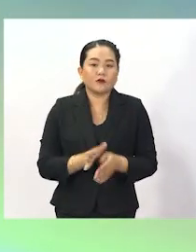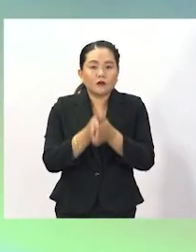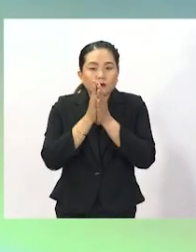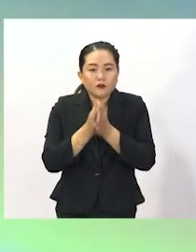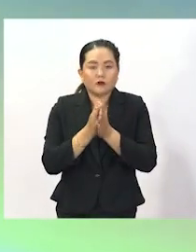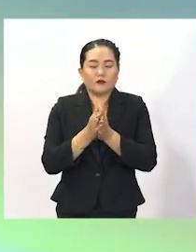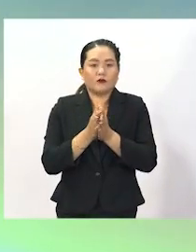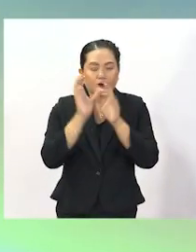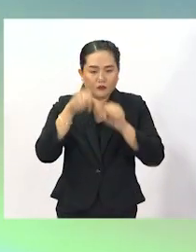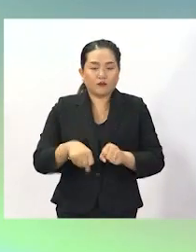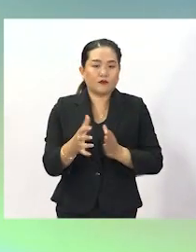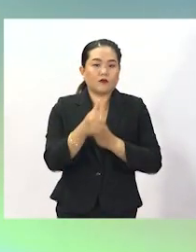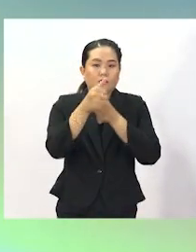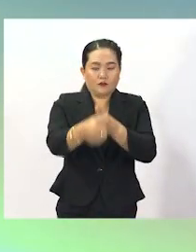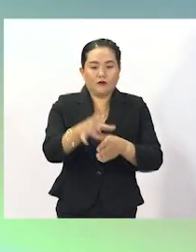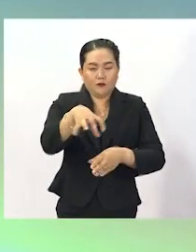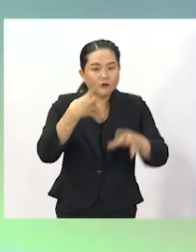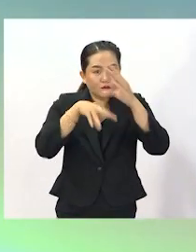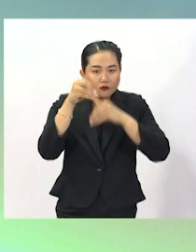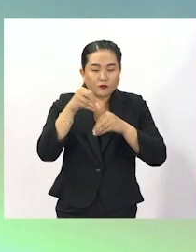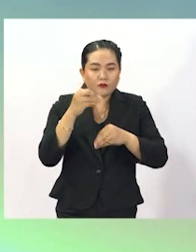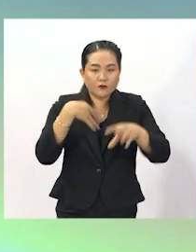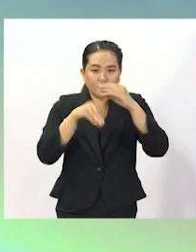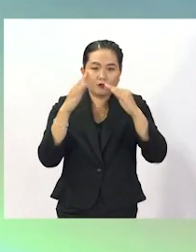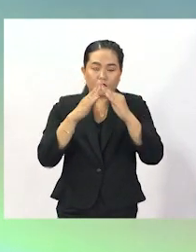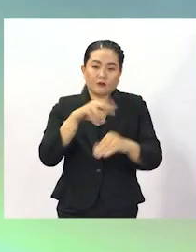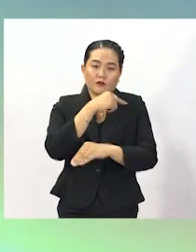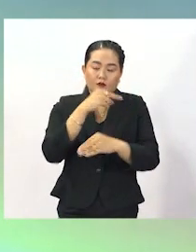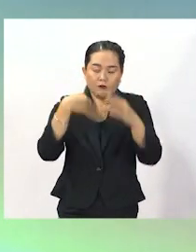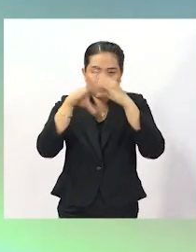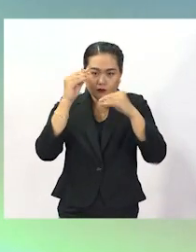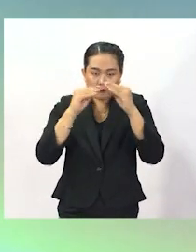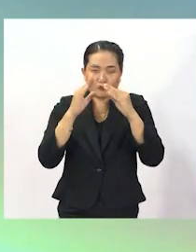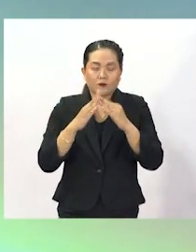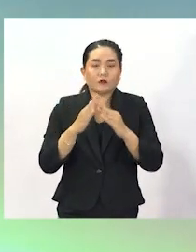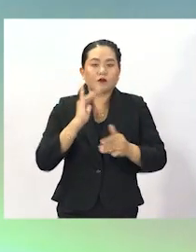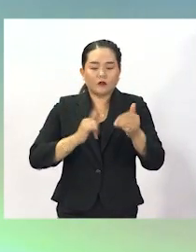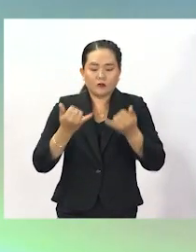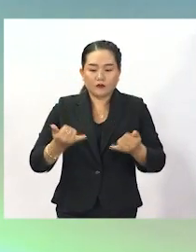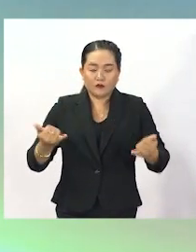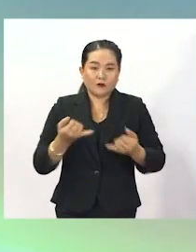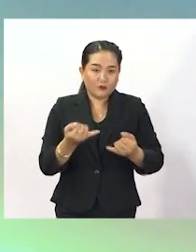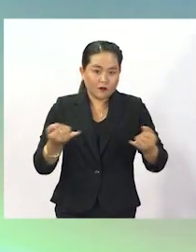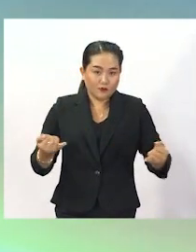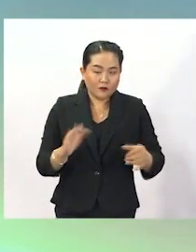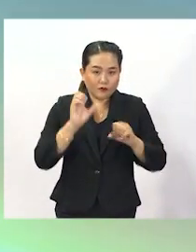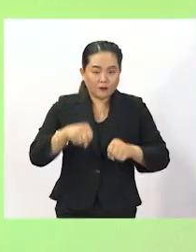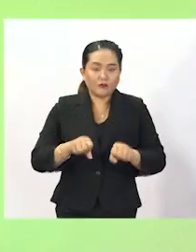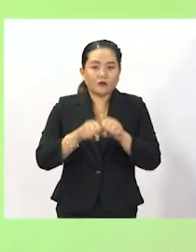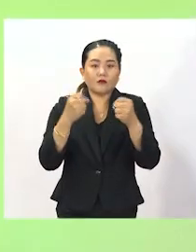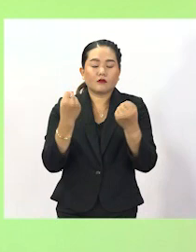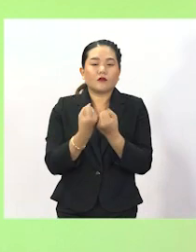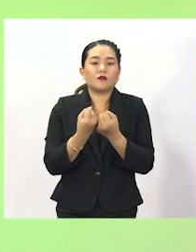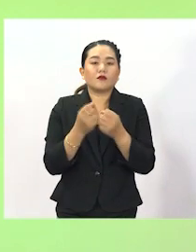សូមគួរតែបញ្ជូនកូនមករៀននៅសាលាបើសម្រាប់ក្មេងៗតូចតូចជាកុមារហ្នឹងទៅអង្គការ